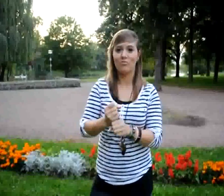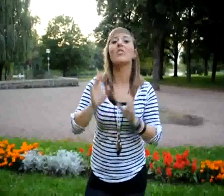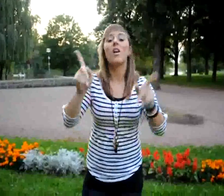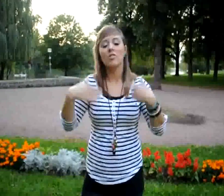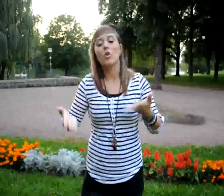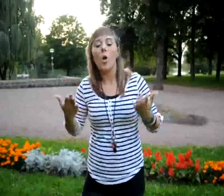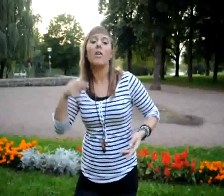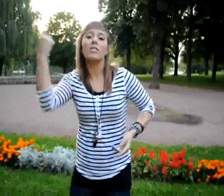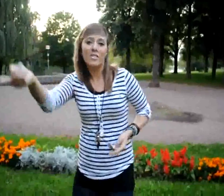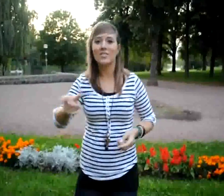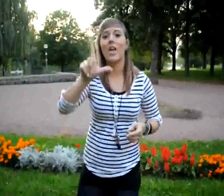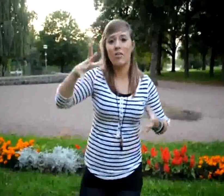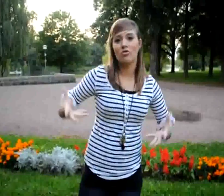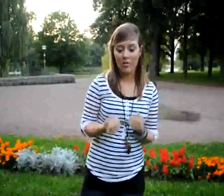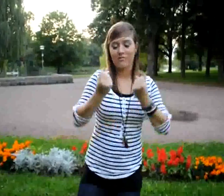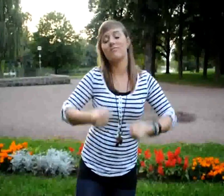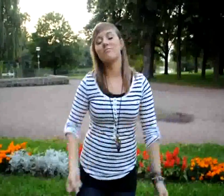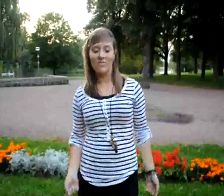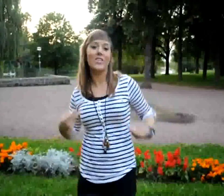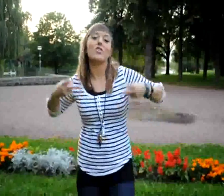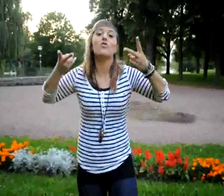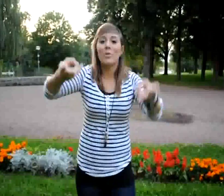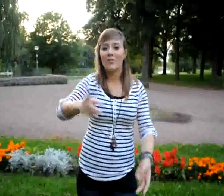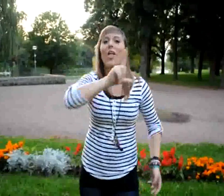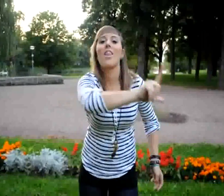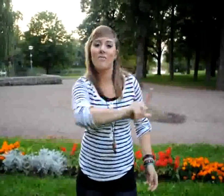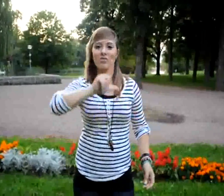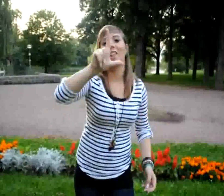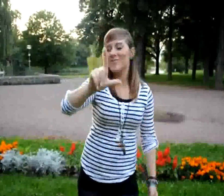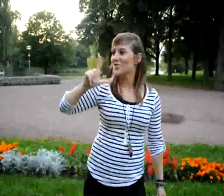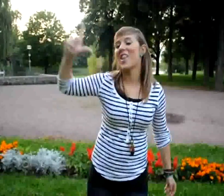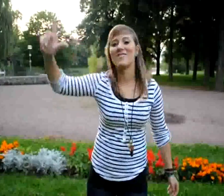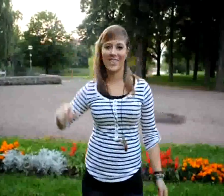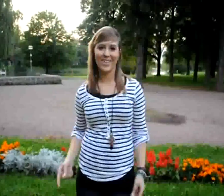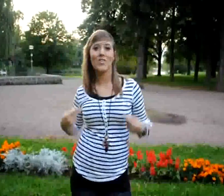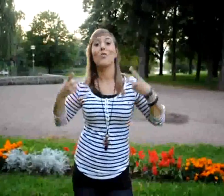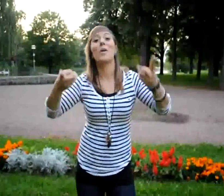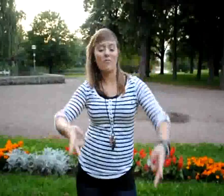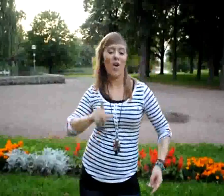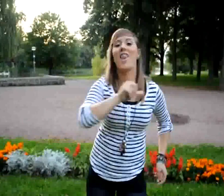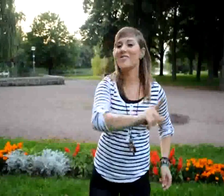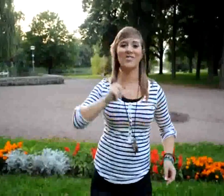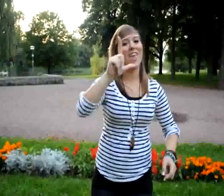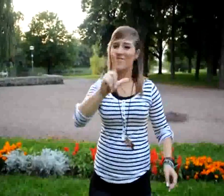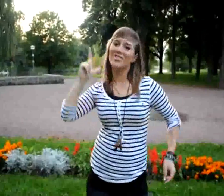Dann ganz locker das nächste Level geschafft. Ich spring von Level zu Level zu Level. Spring von Level zu Level zu